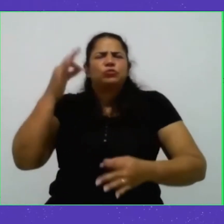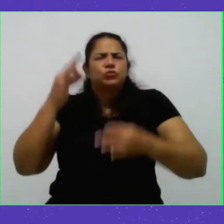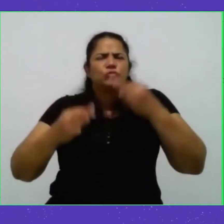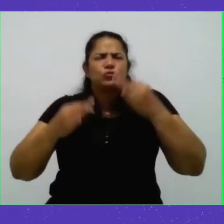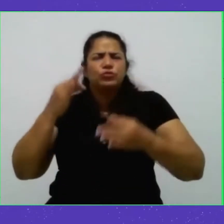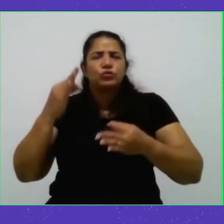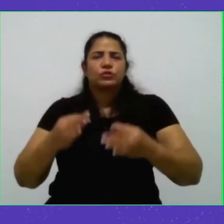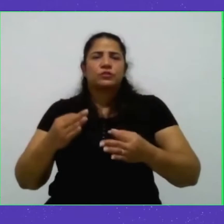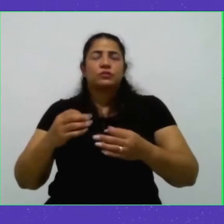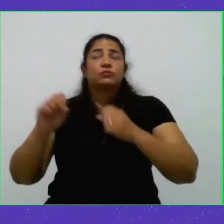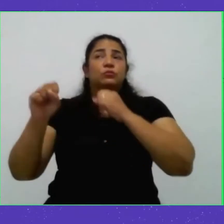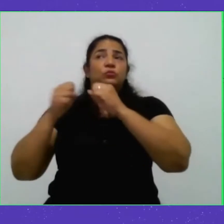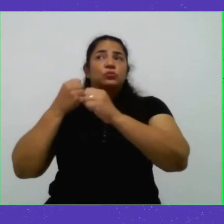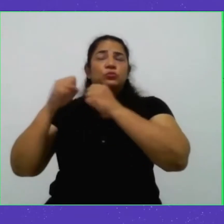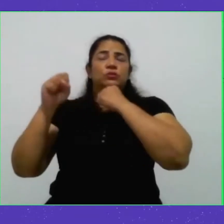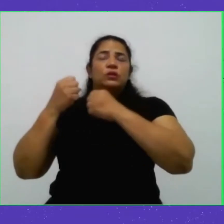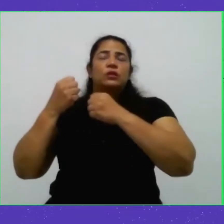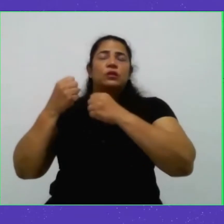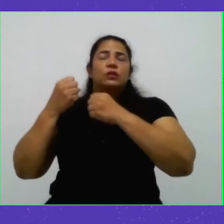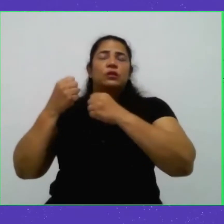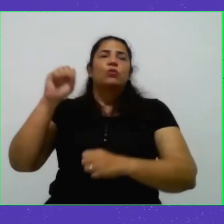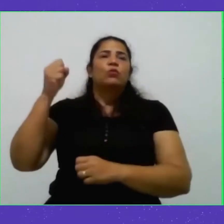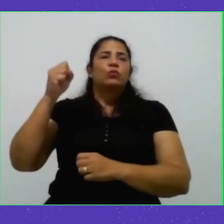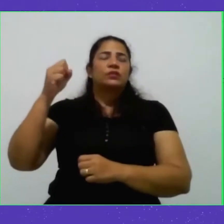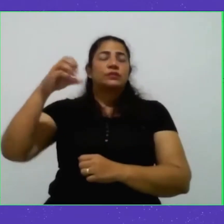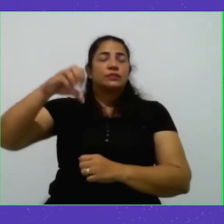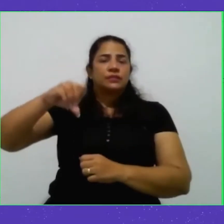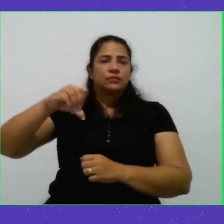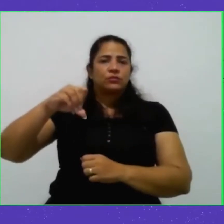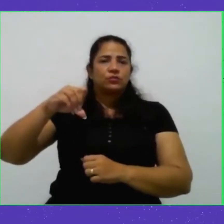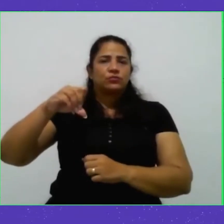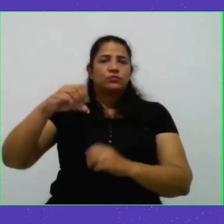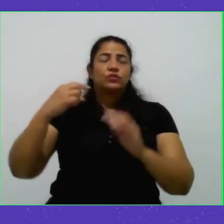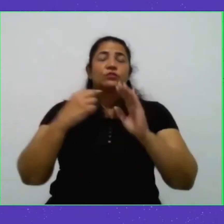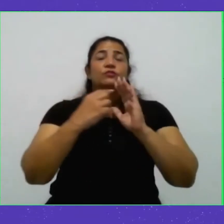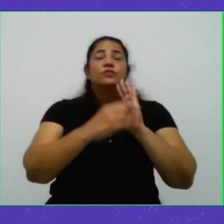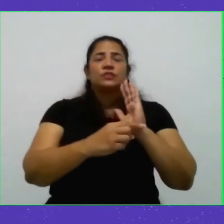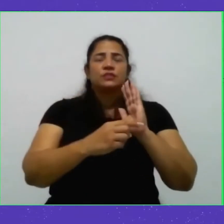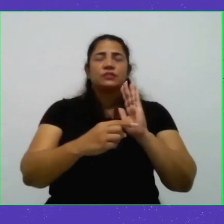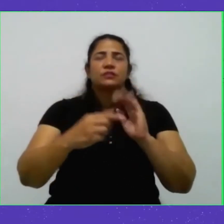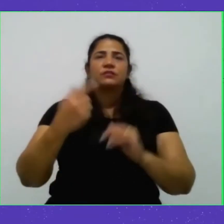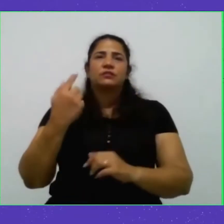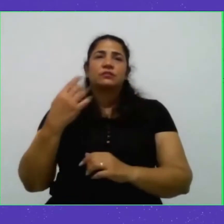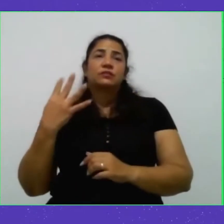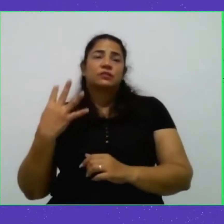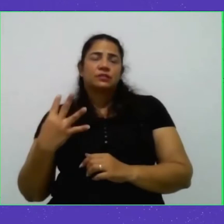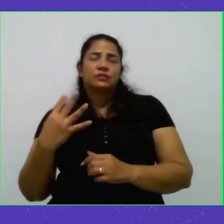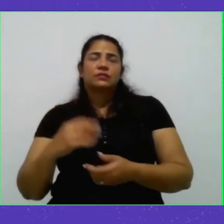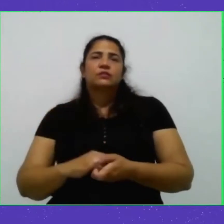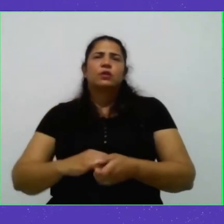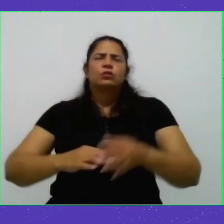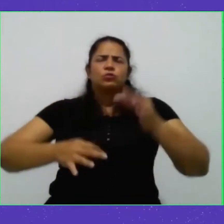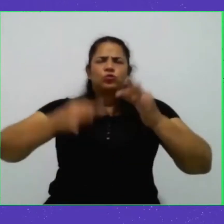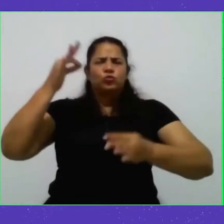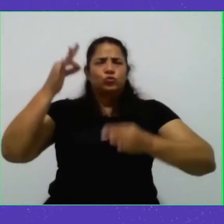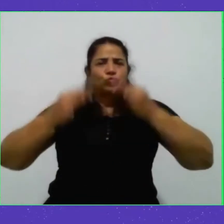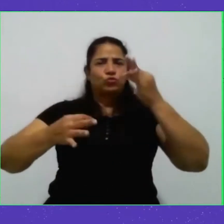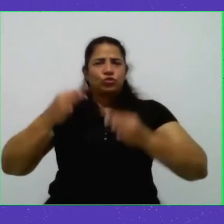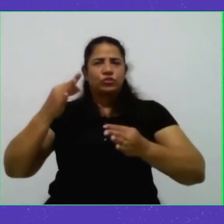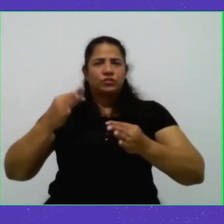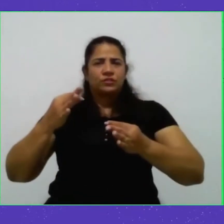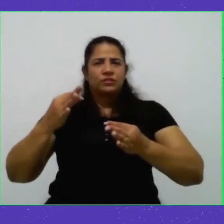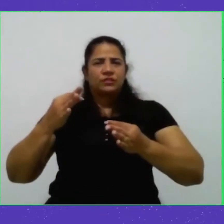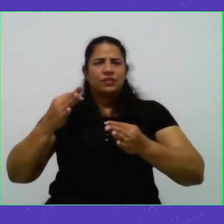assim: justiça e direito são os fundamentos, ou fundamento de teu trono. Graça